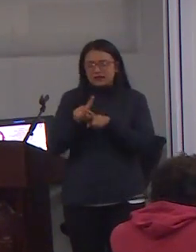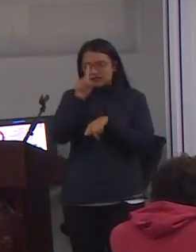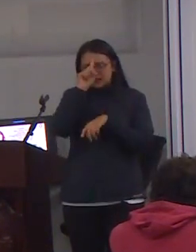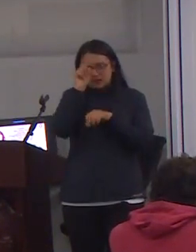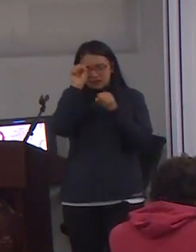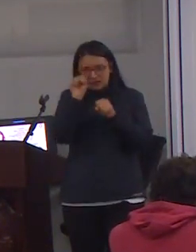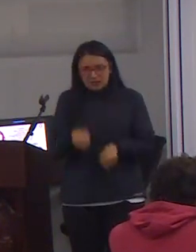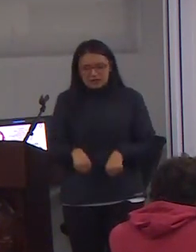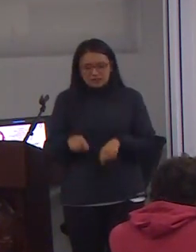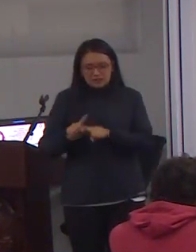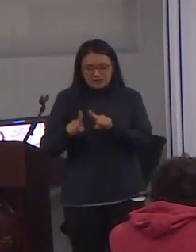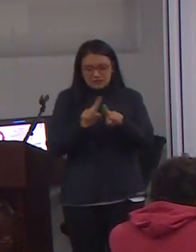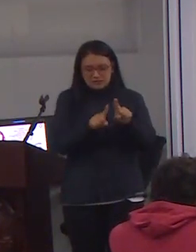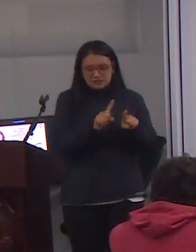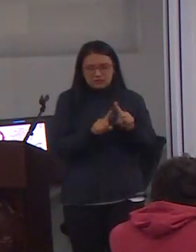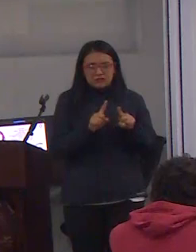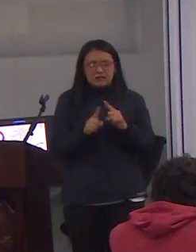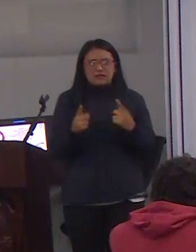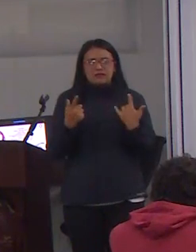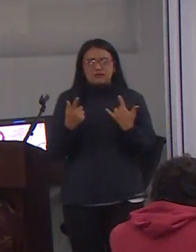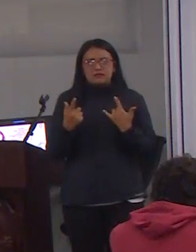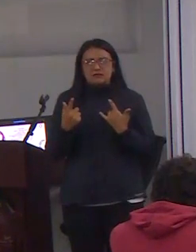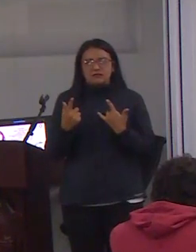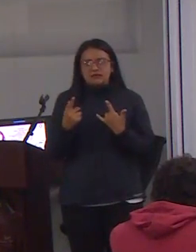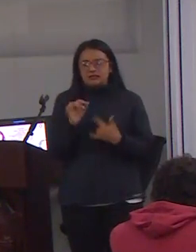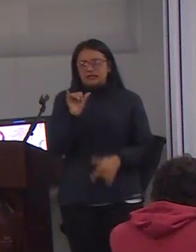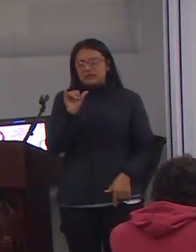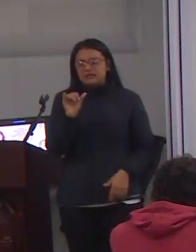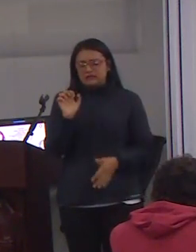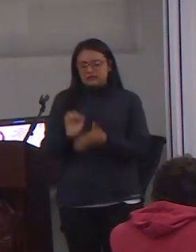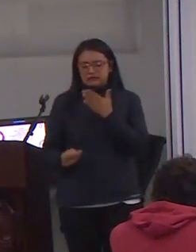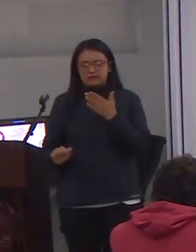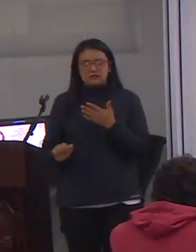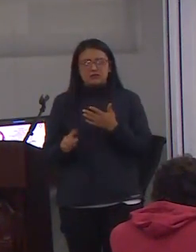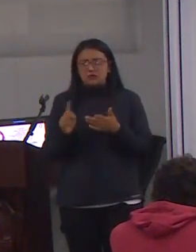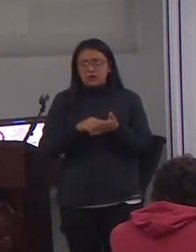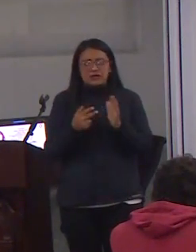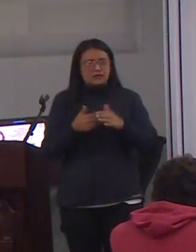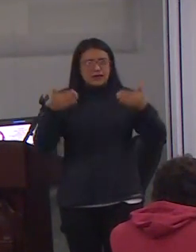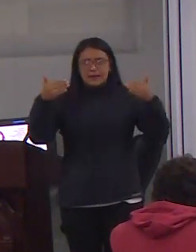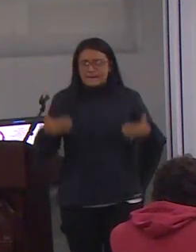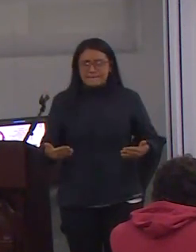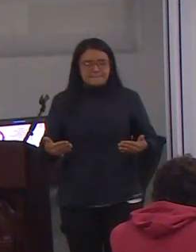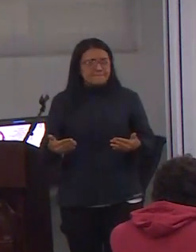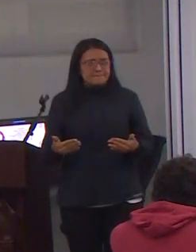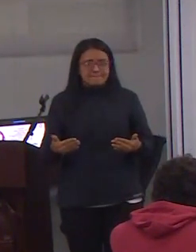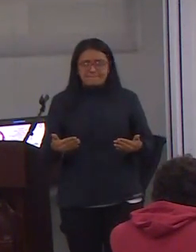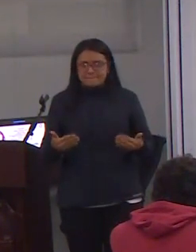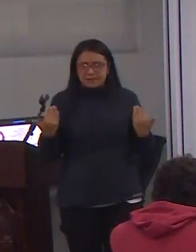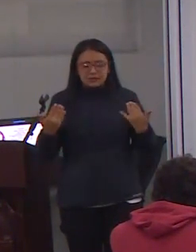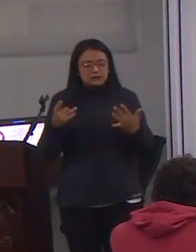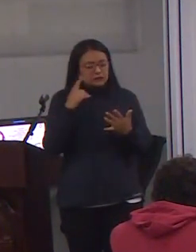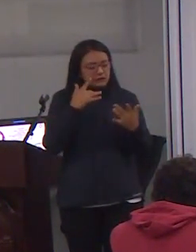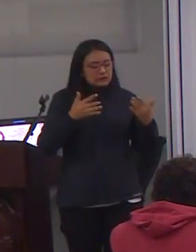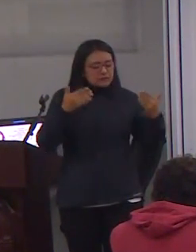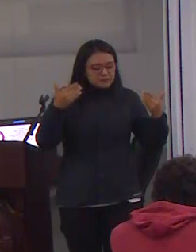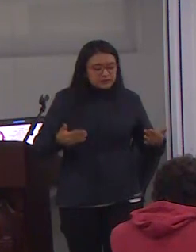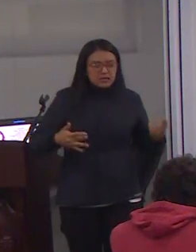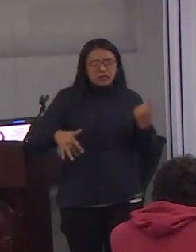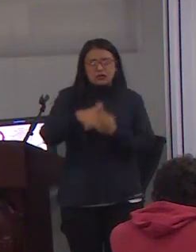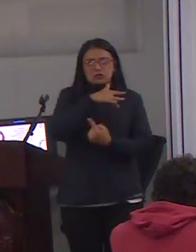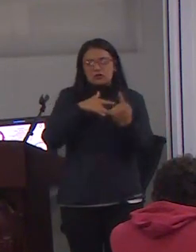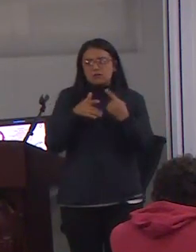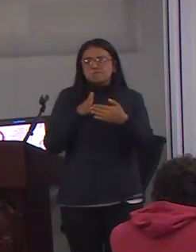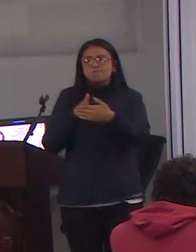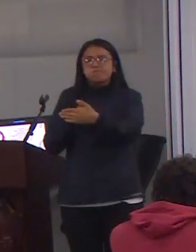capacidades y quitándole la dis no limitan limitas el entorno y las